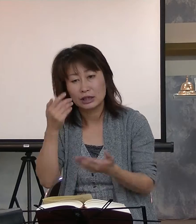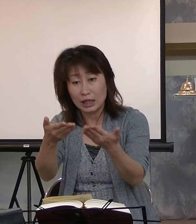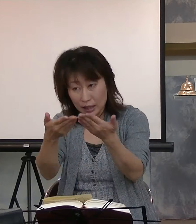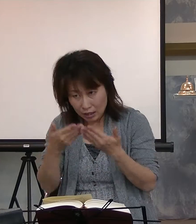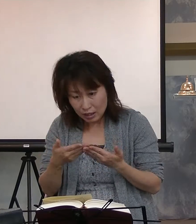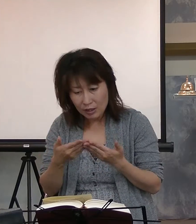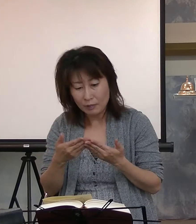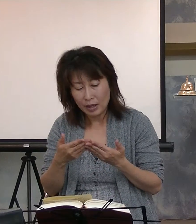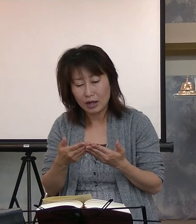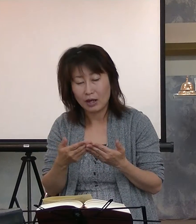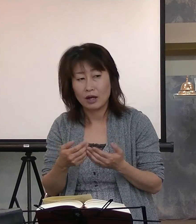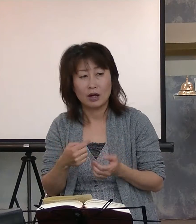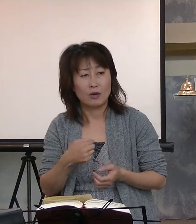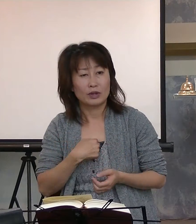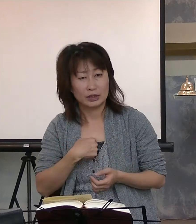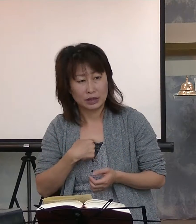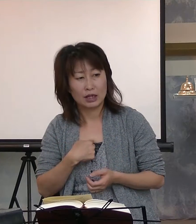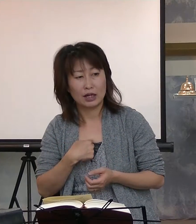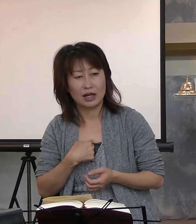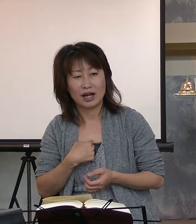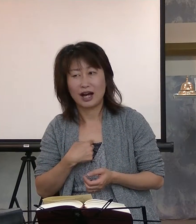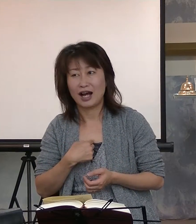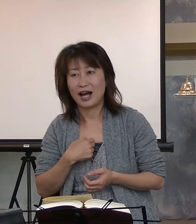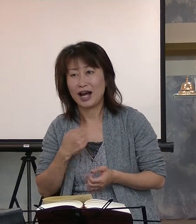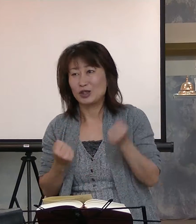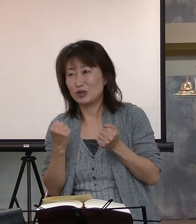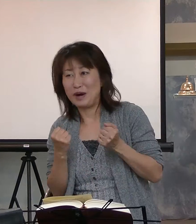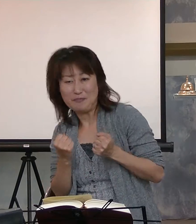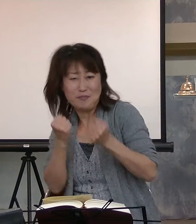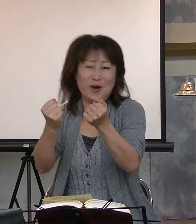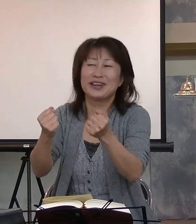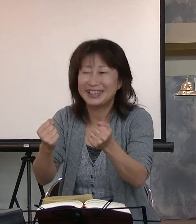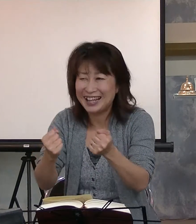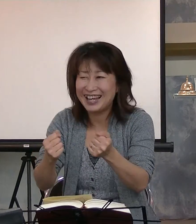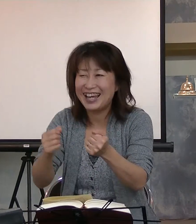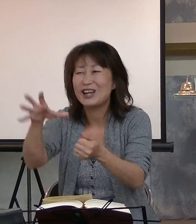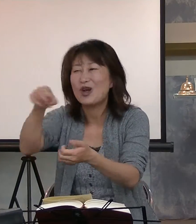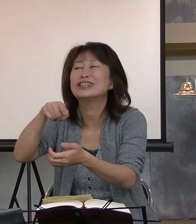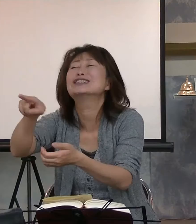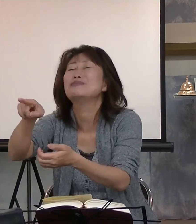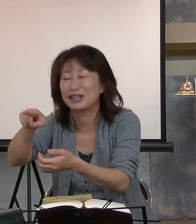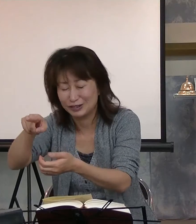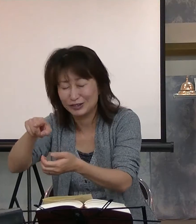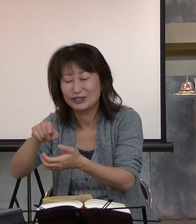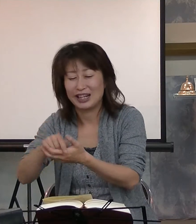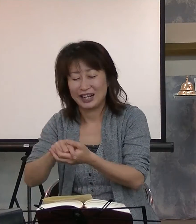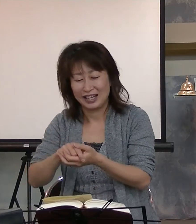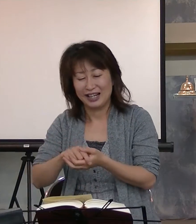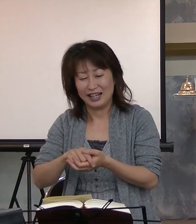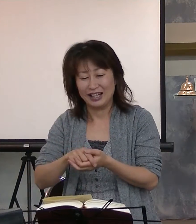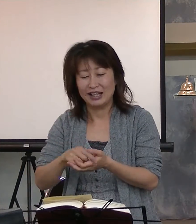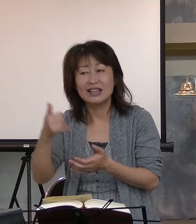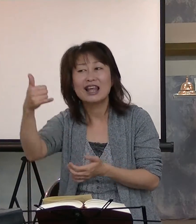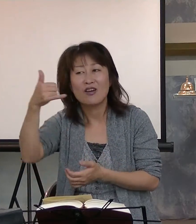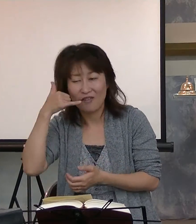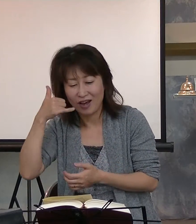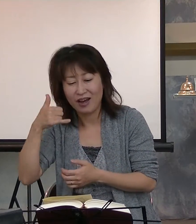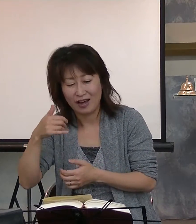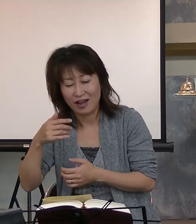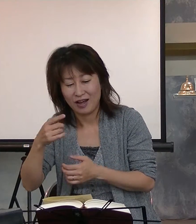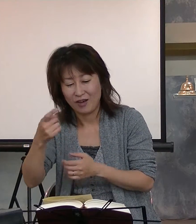ら、私が飛んでいって取りに行けますから手がしてくだ